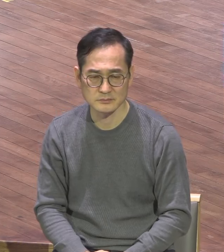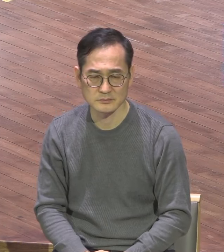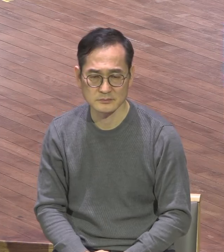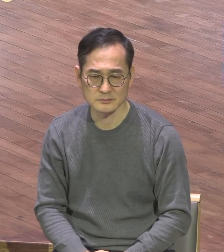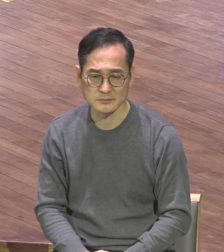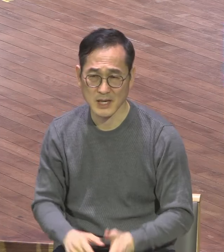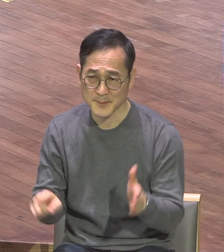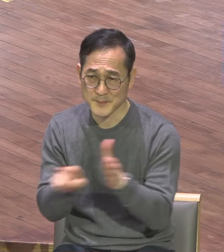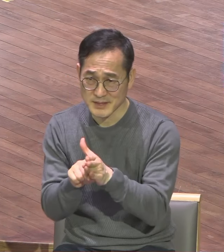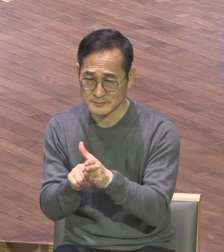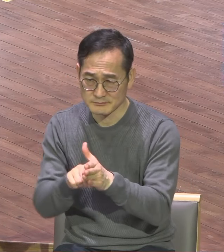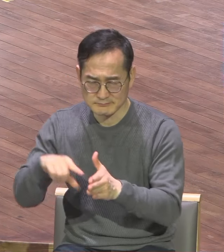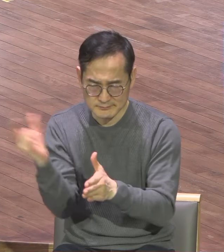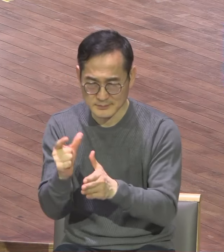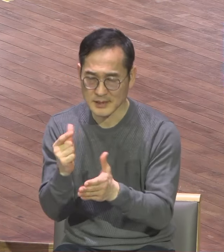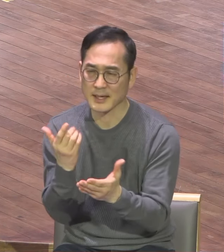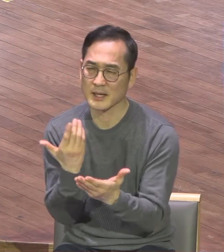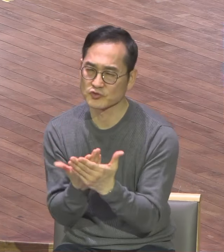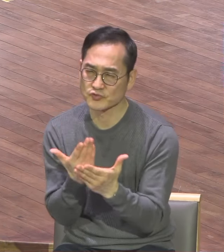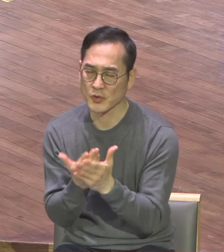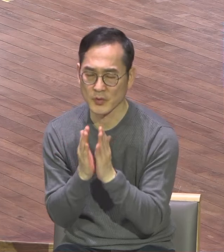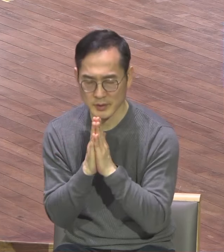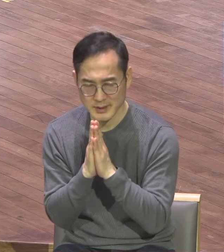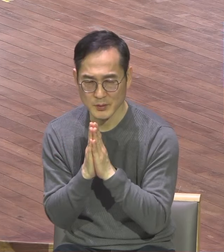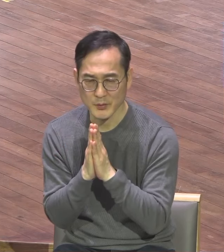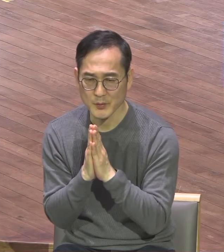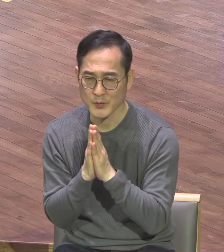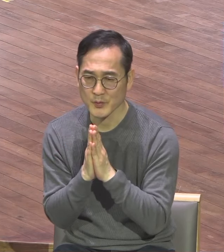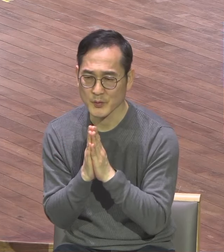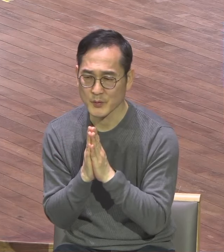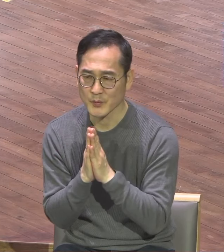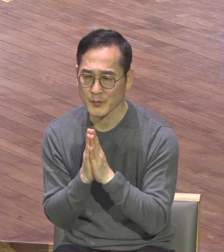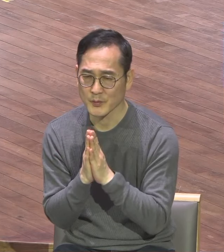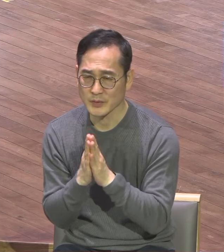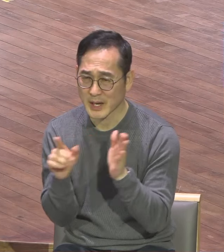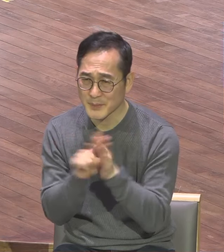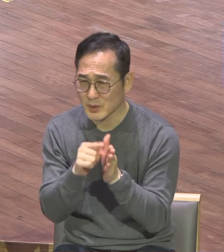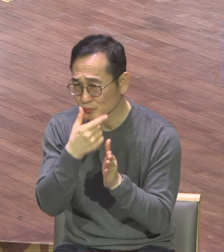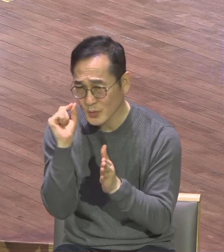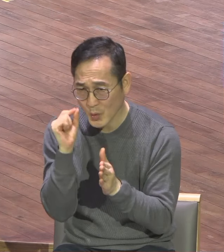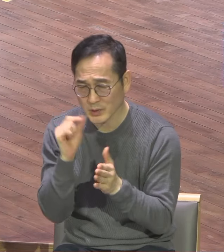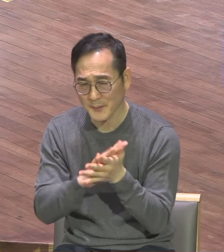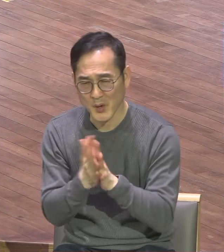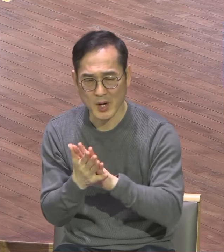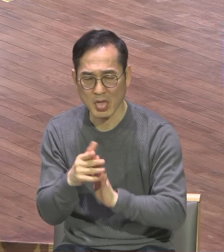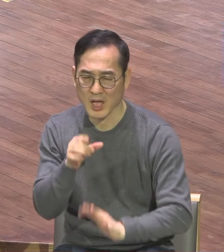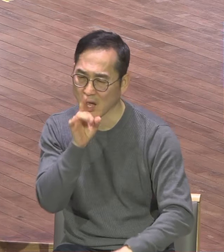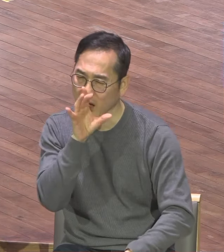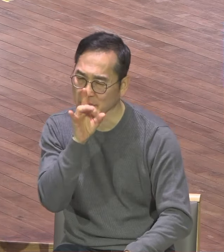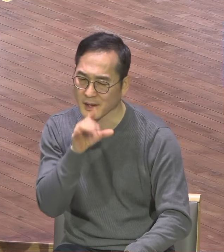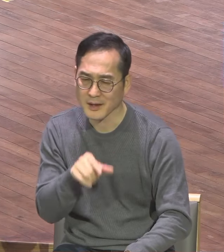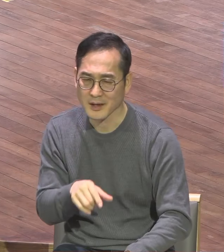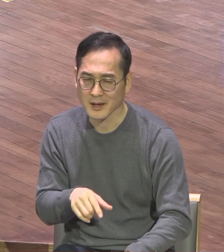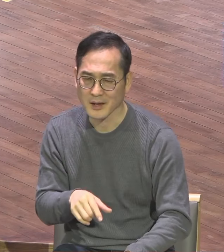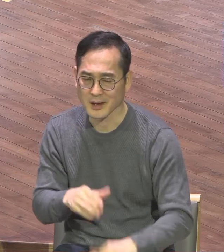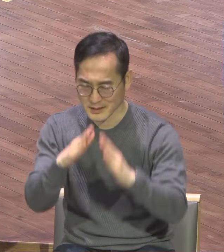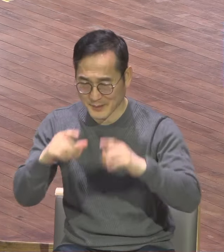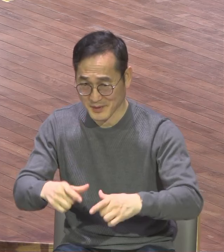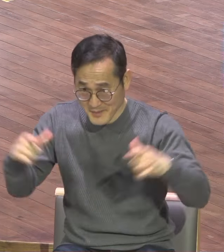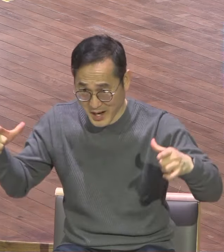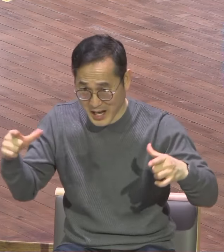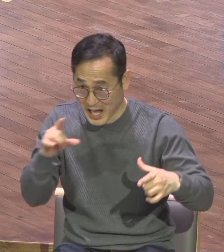하나님이 믿어지게 하여 주옵소서. 믿음이 없기 때문에 우리가 못 받는 건, 믿음 없기 때문에 변화가 안 되는, 믿음 없기 때문에 장막탄 넓혀지지 않는